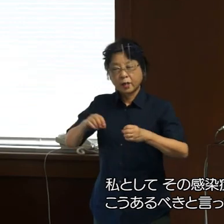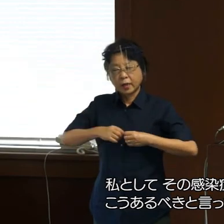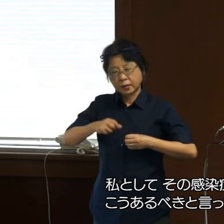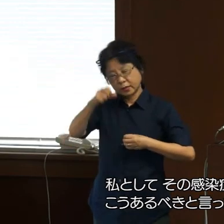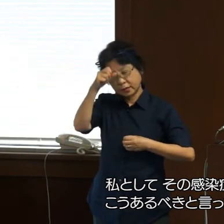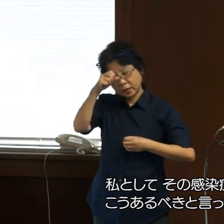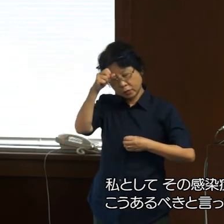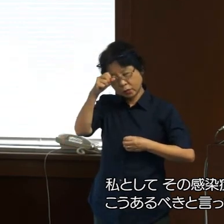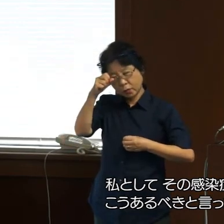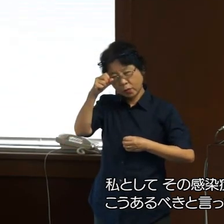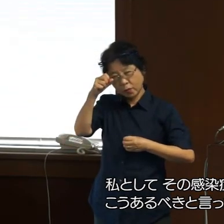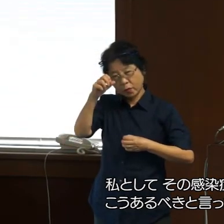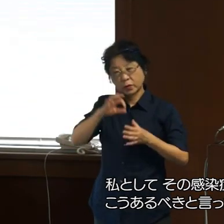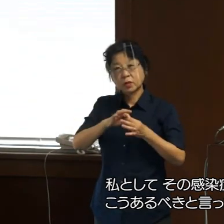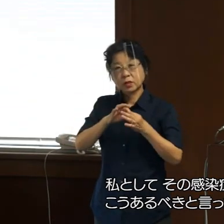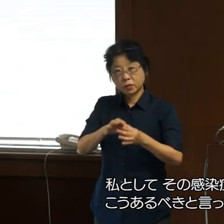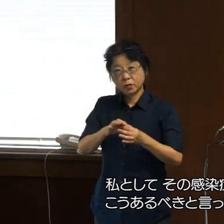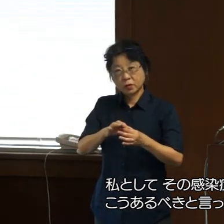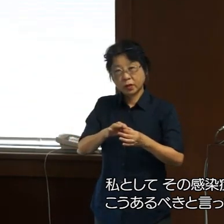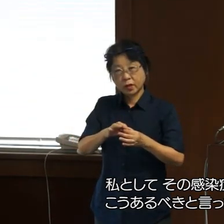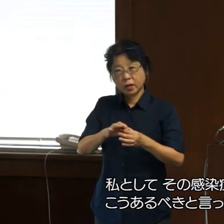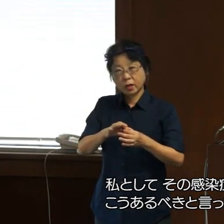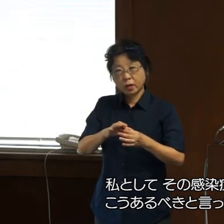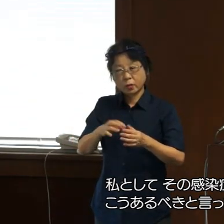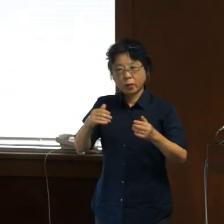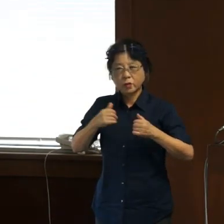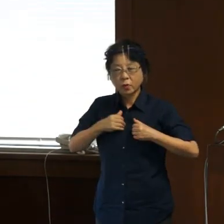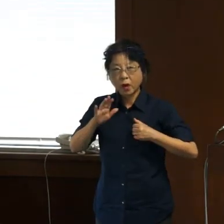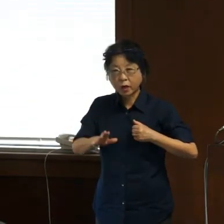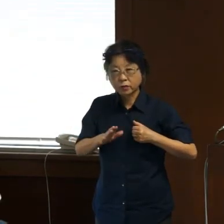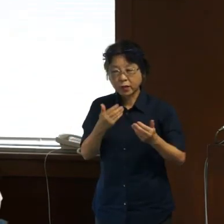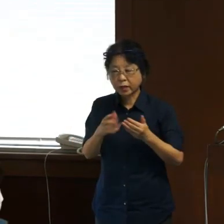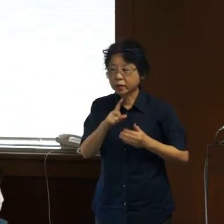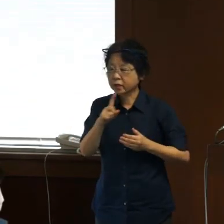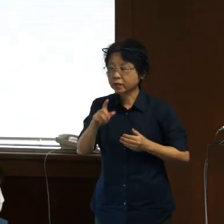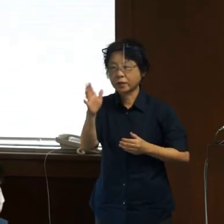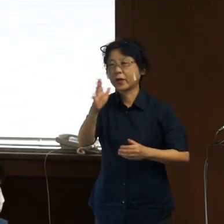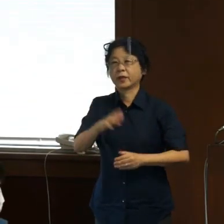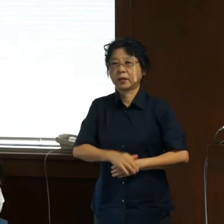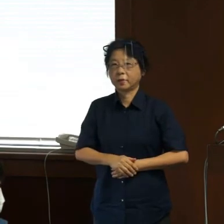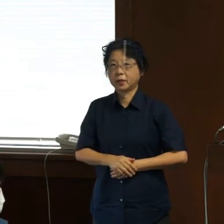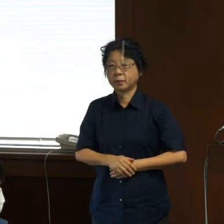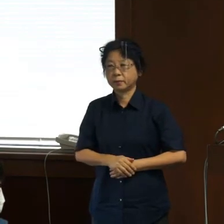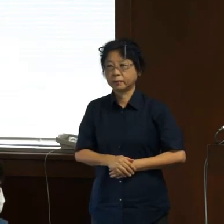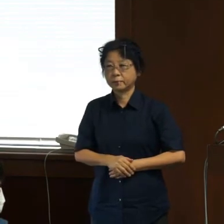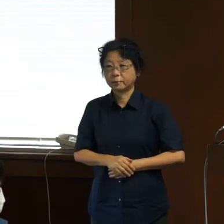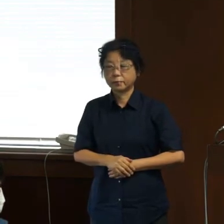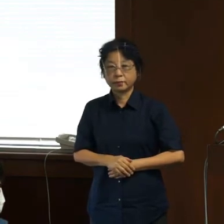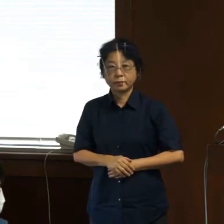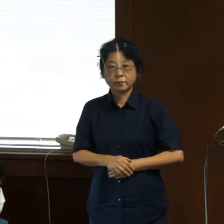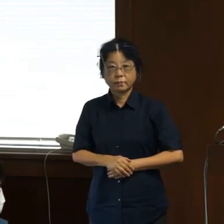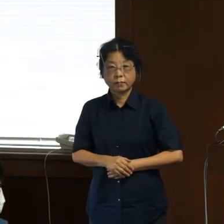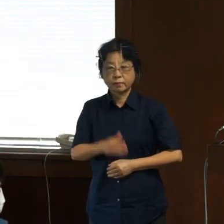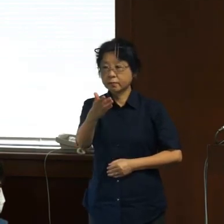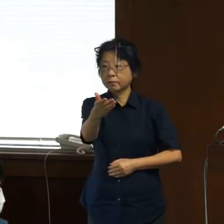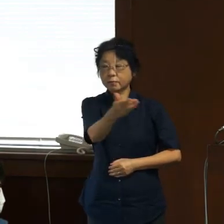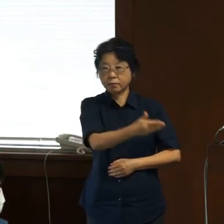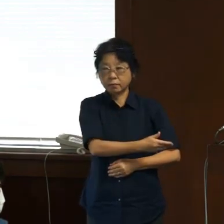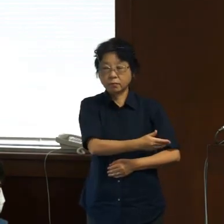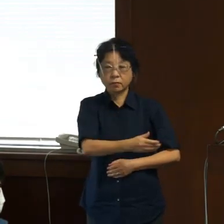知見でこうあるべきといったわけではございません。 はい、そしたらあと2人ぐらいに、じゃあ西村さん。